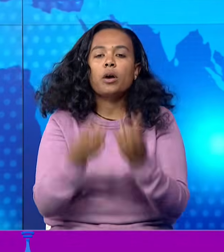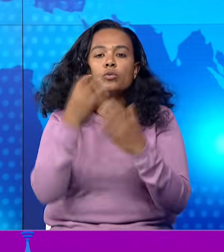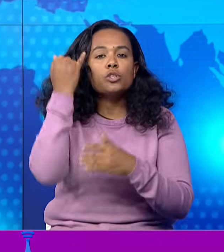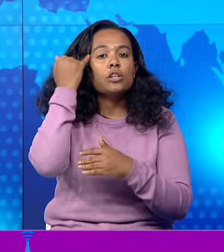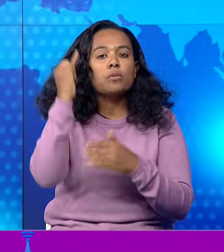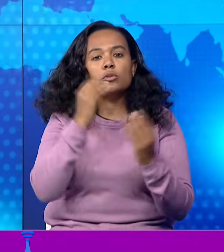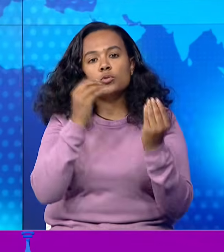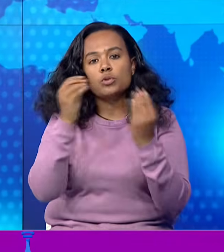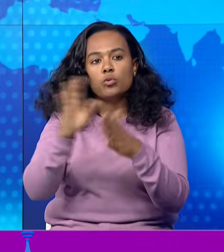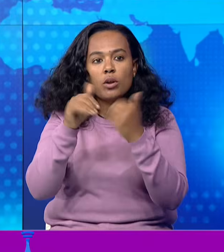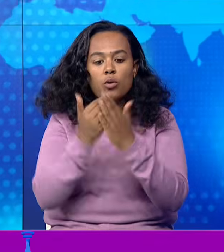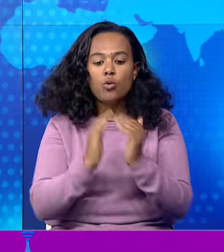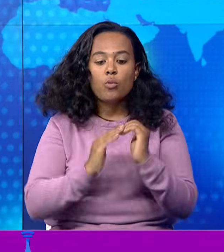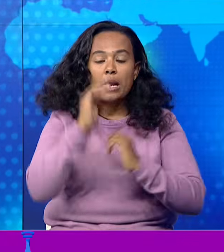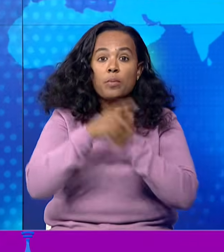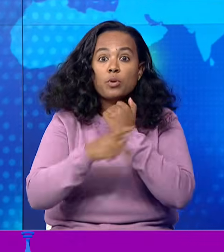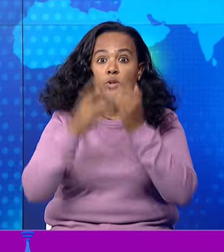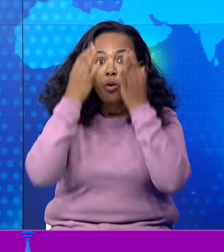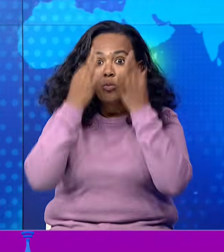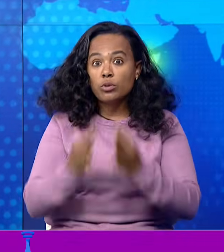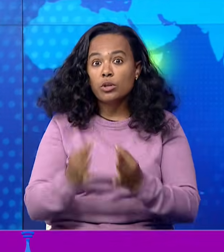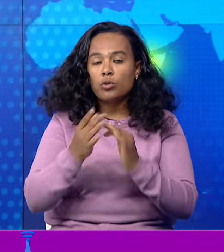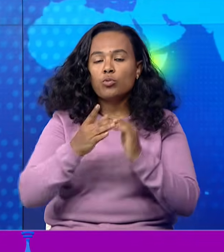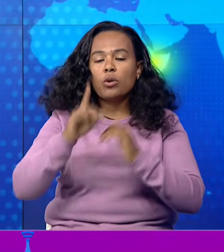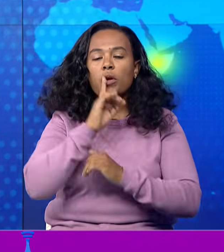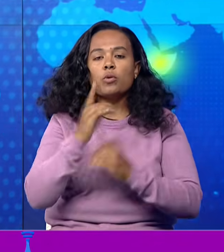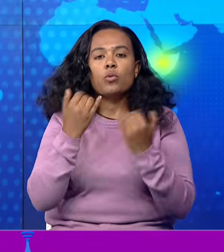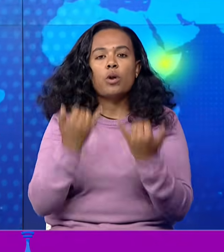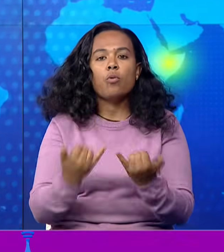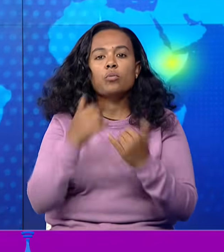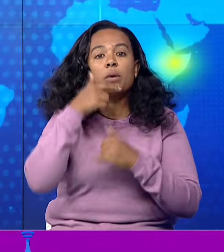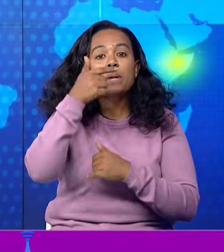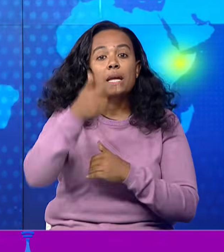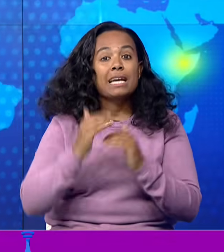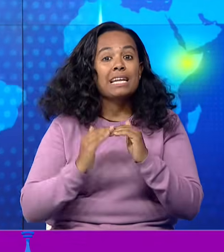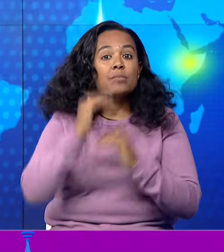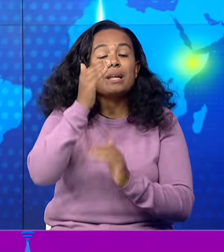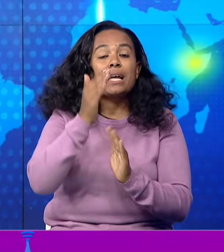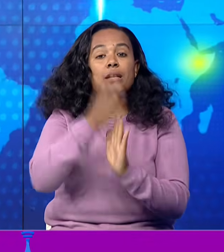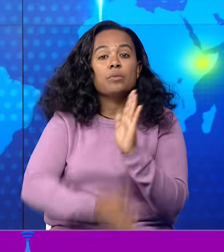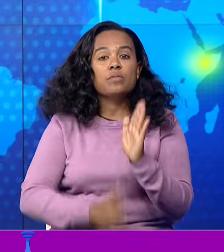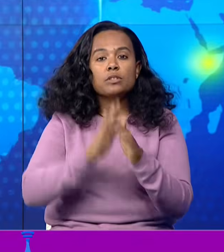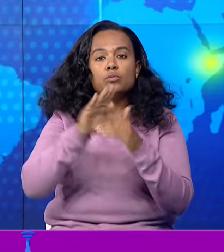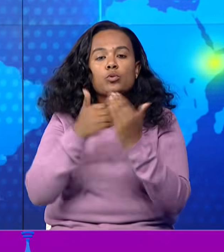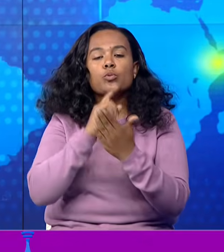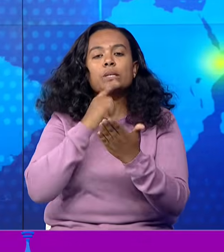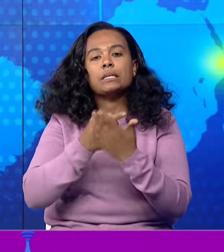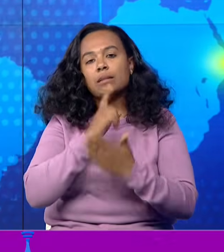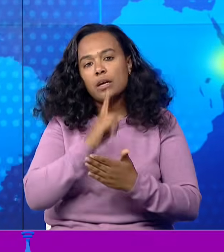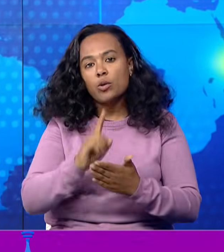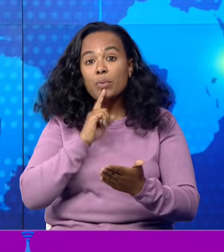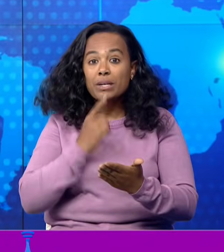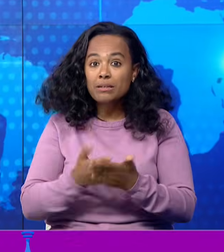ሐሳባቸውን ሰጥተዋል። ከሁሉ በላይ ፖለቲካዊ ቁርጠኝነቱ ከፍ ያለ ነውና አሁን ከሚነገርለት በላይ እንደምትፈጽምም ሁሉም እርግጠኛ ነው።